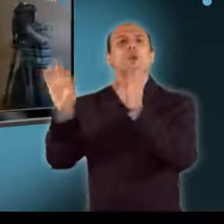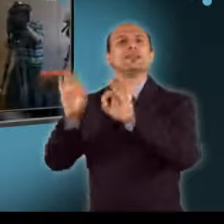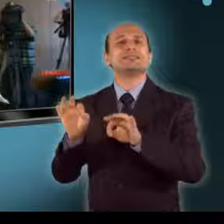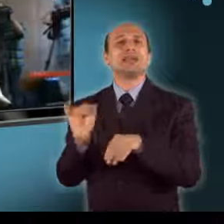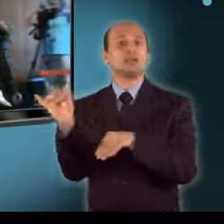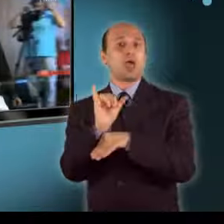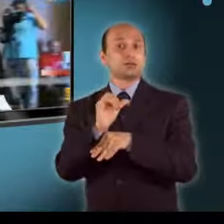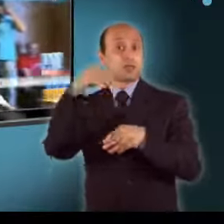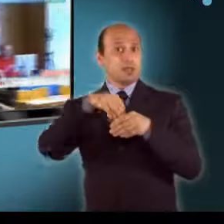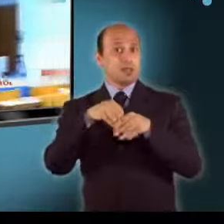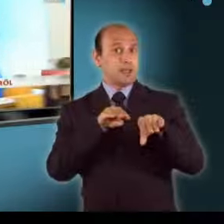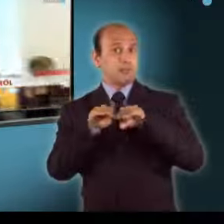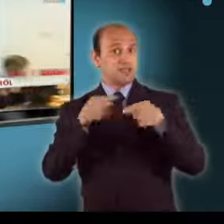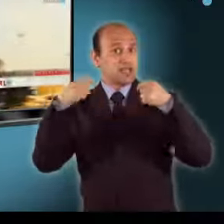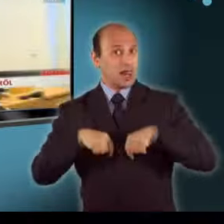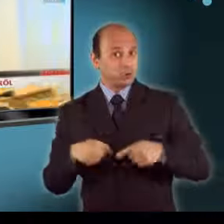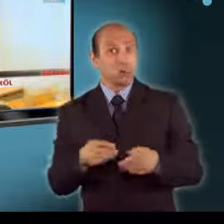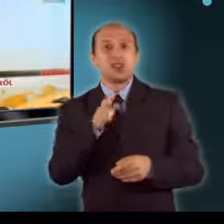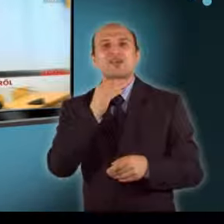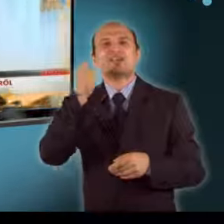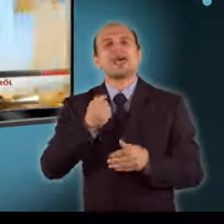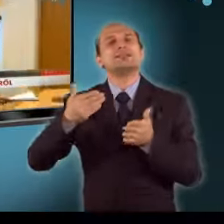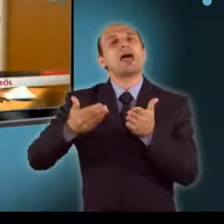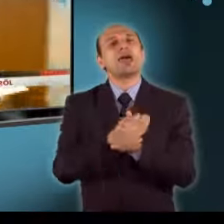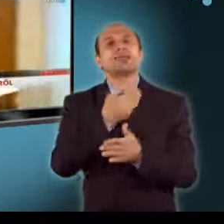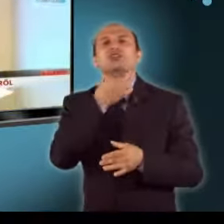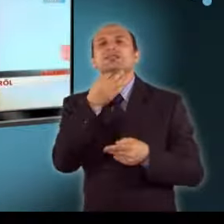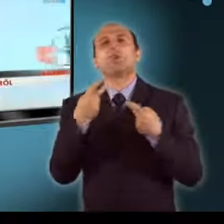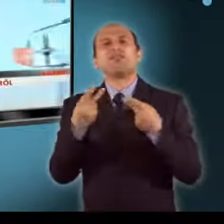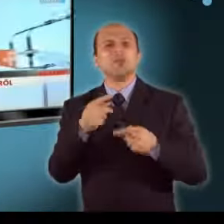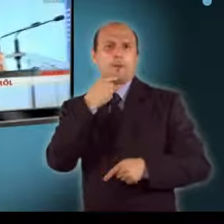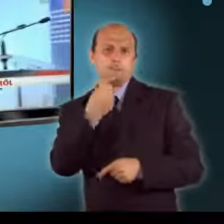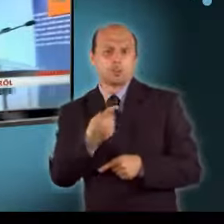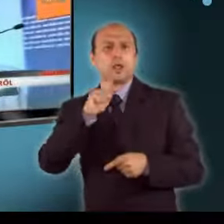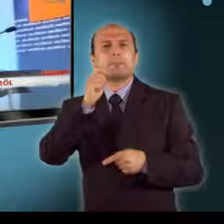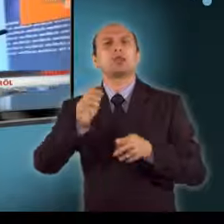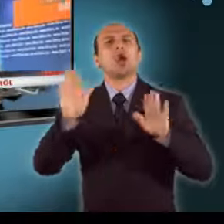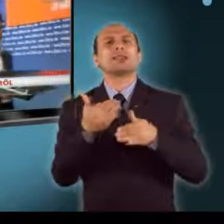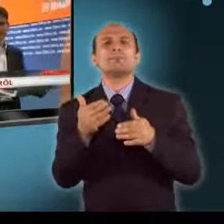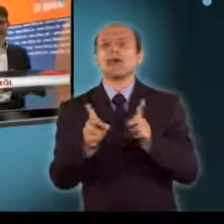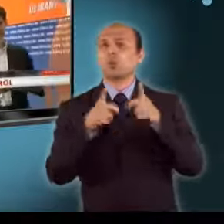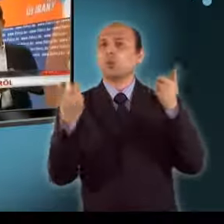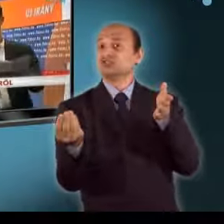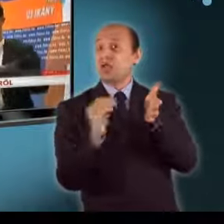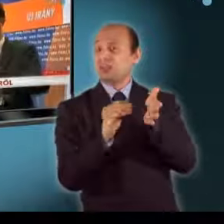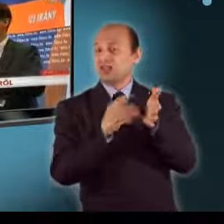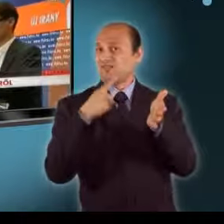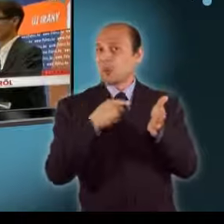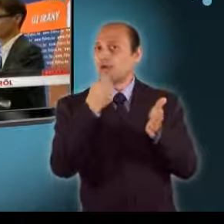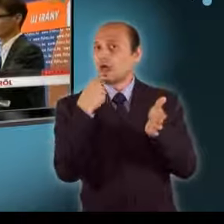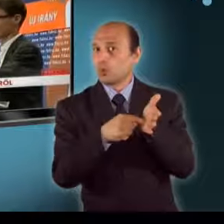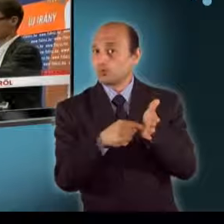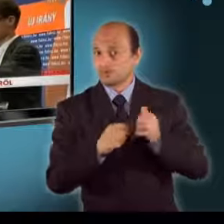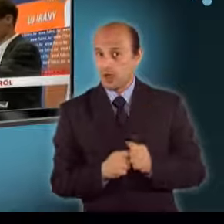Cserpalkovics András, a Fidesz helyettes szóvivője mondta délelőtt a Magyar Nemzetben megjelent írásra hivatkozva. Azt mondta, bizonyossá vált, hogy